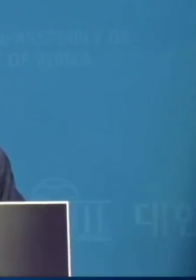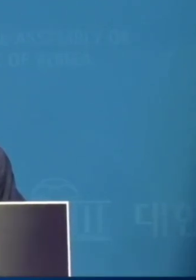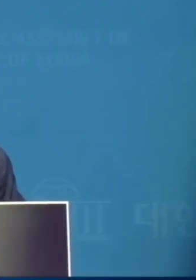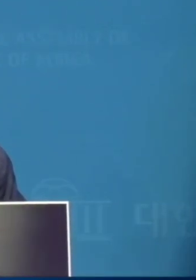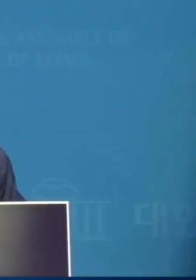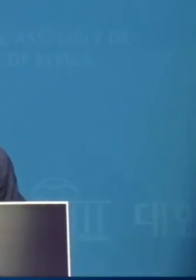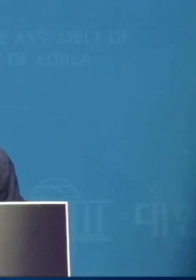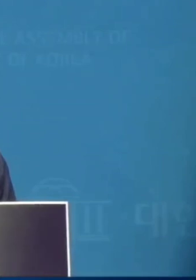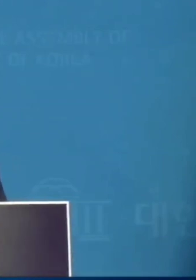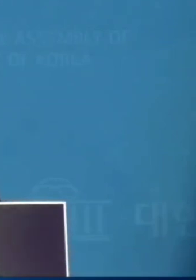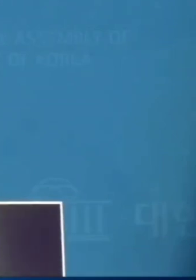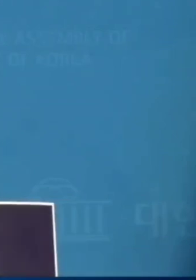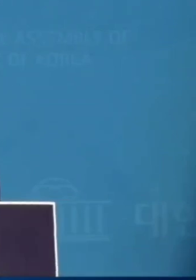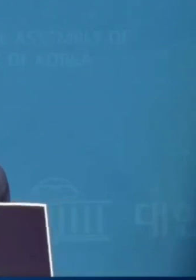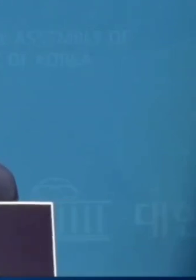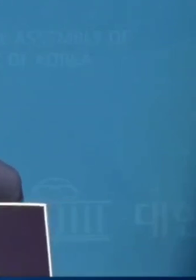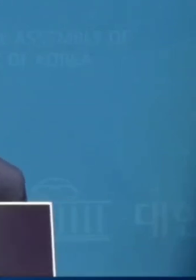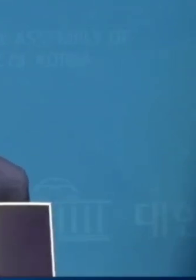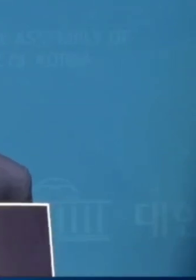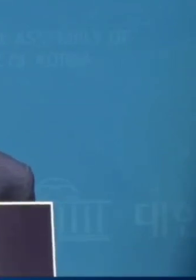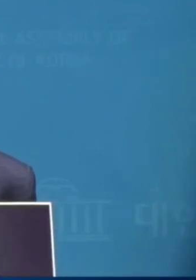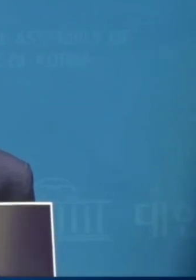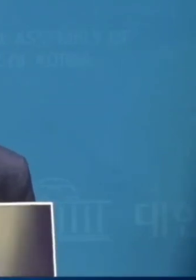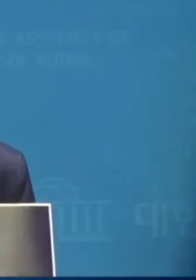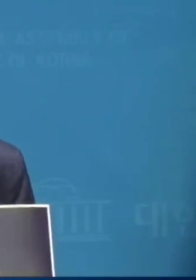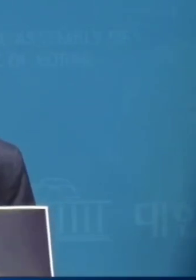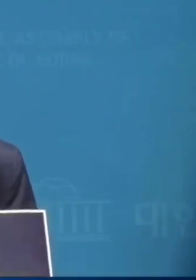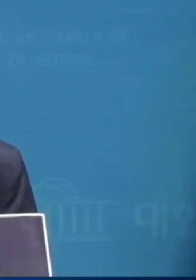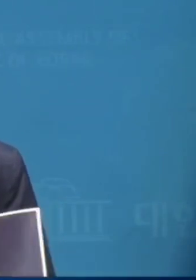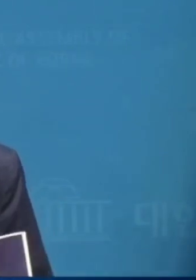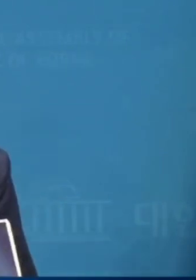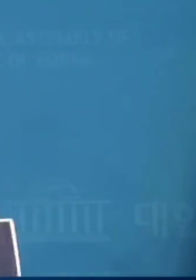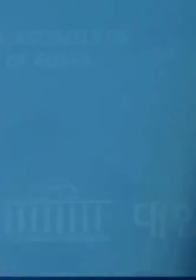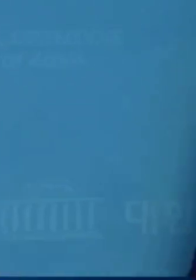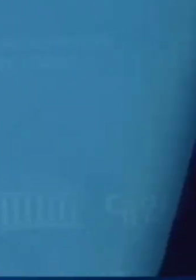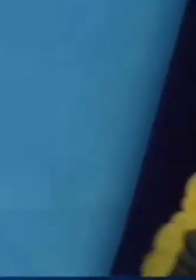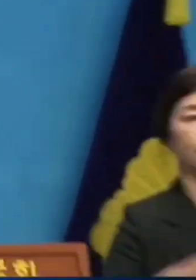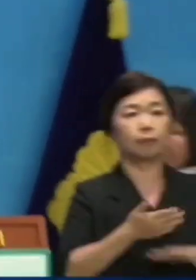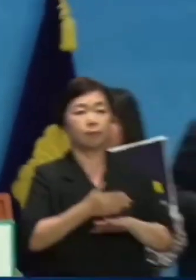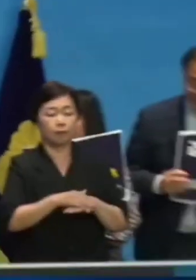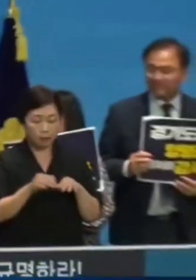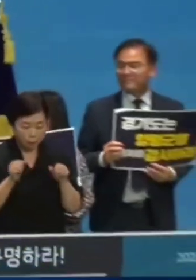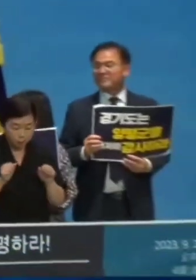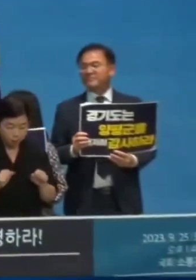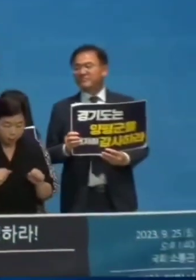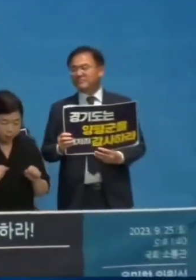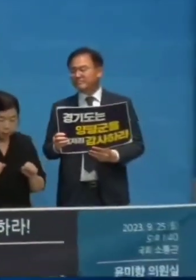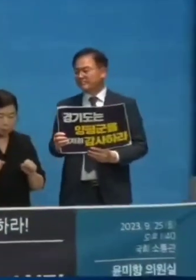실천해 나가겠습니다. 함께해 주신 분들 감사합니다. 수고하셨습니다. 감사합니다.